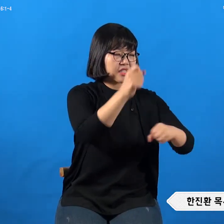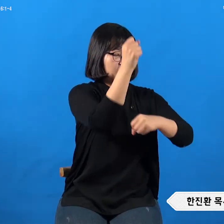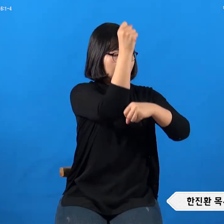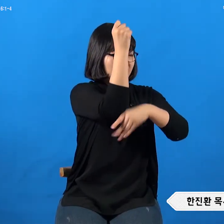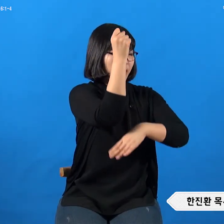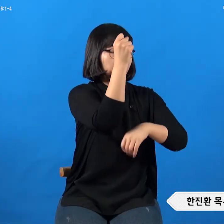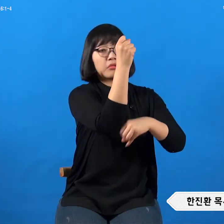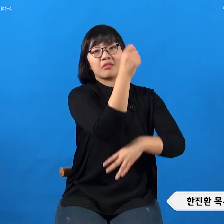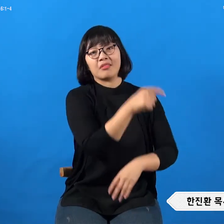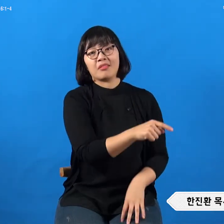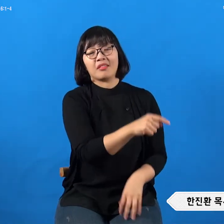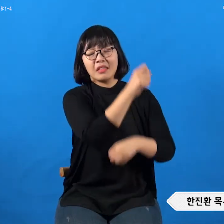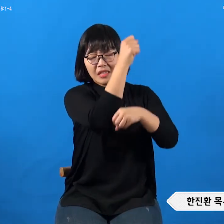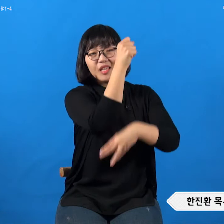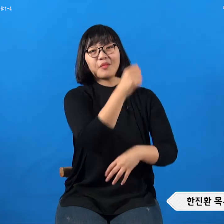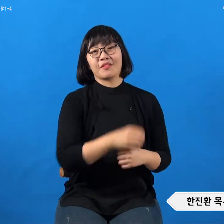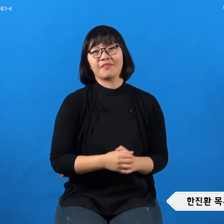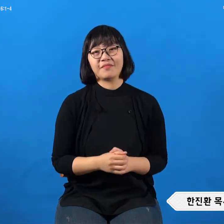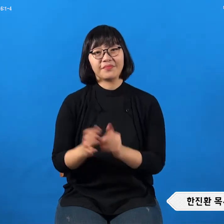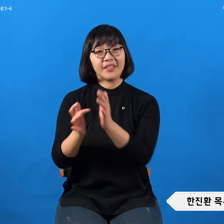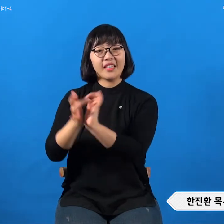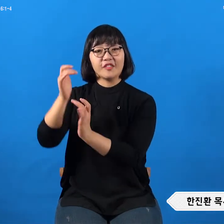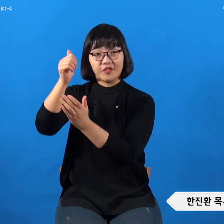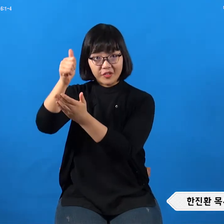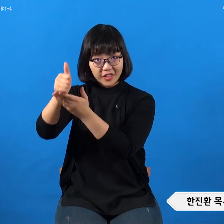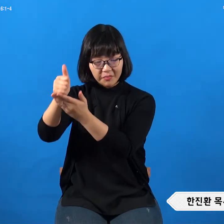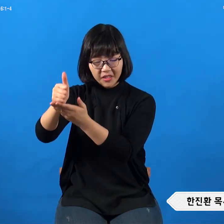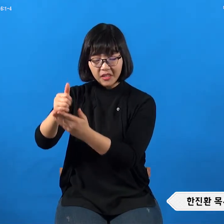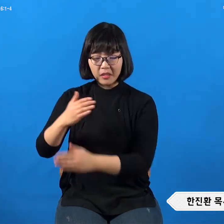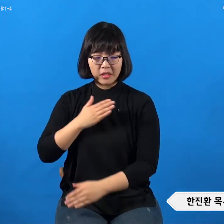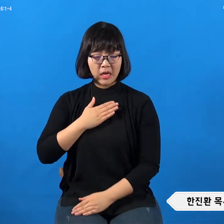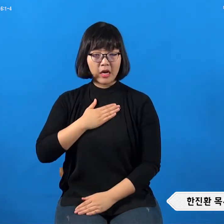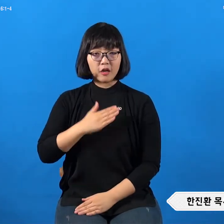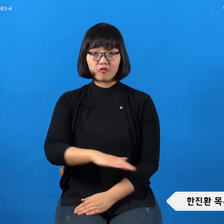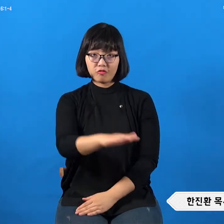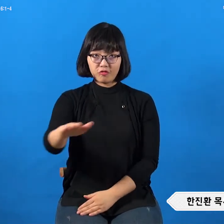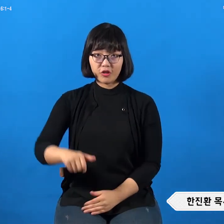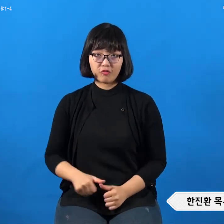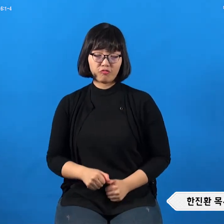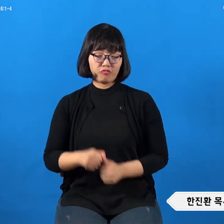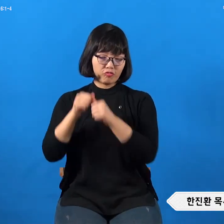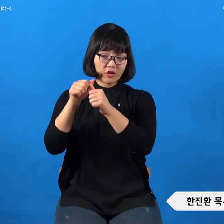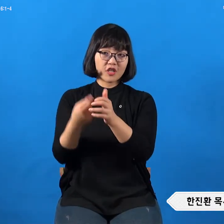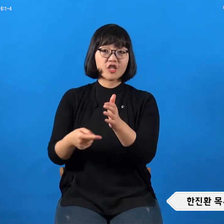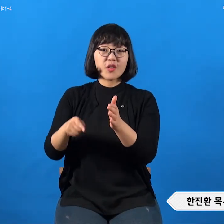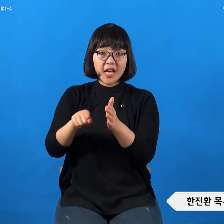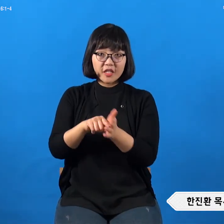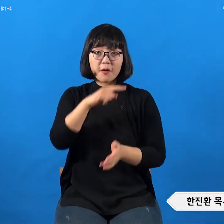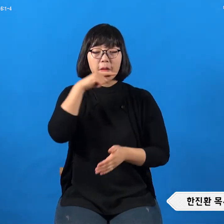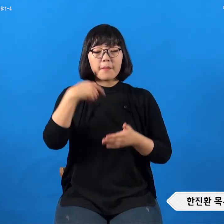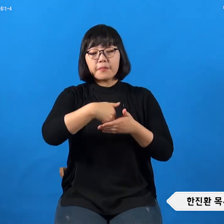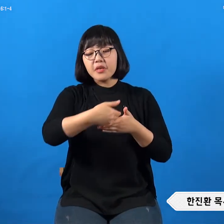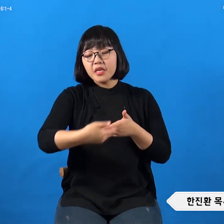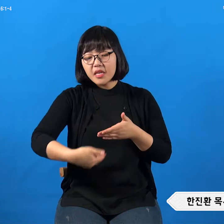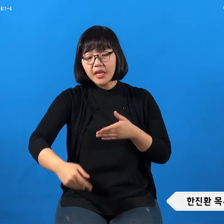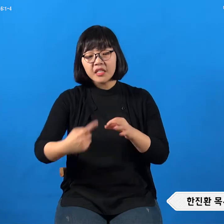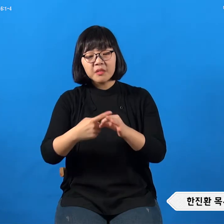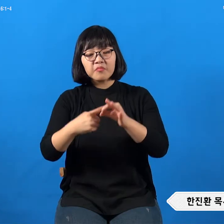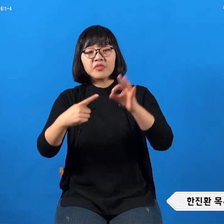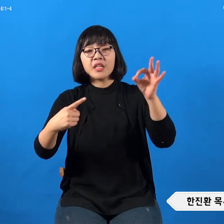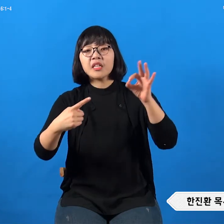것입니다. 예수님이 우리를 구원하기 위해서 자기 피의 10분의 1만 바쳤습니까? 전부를